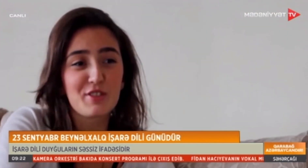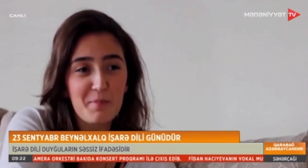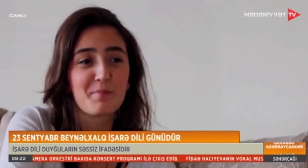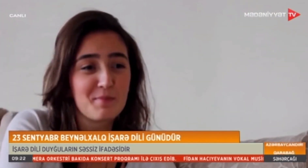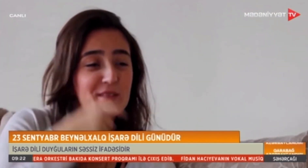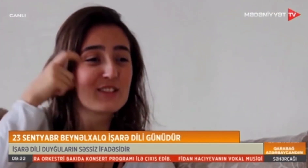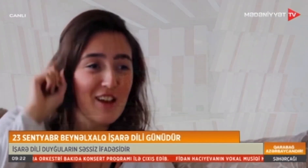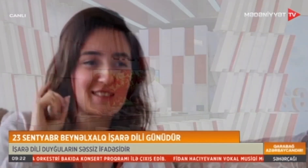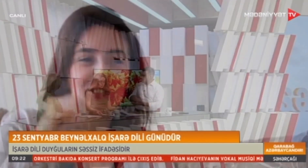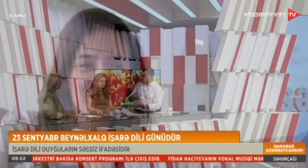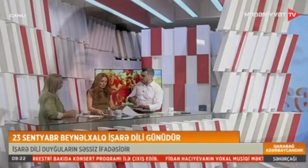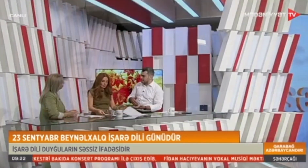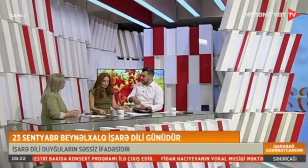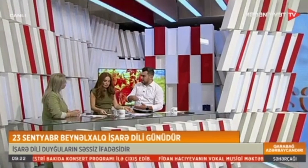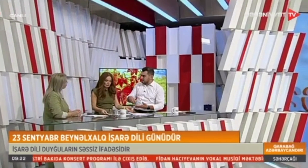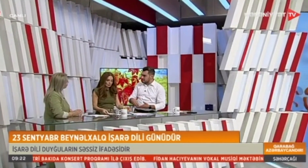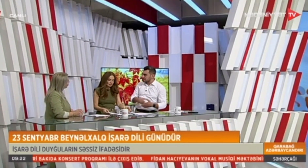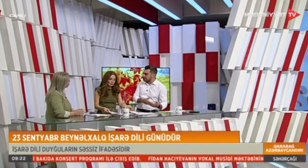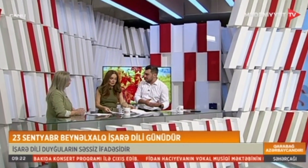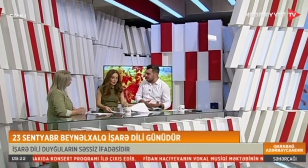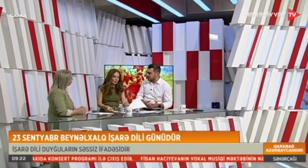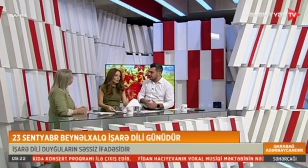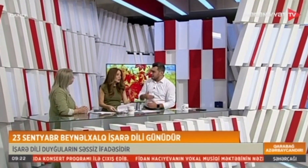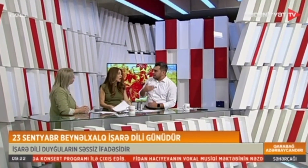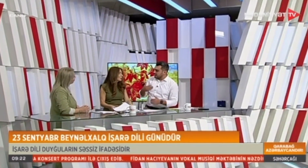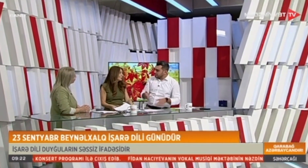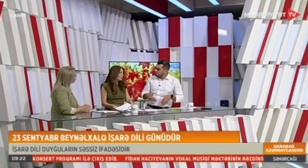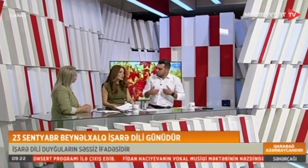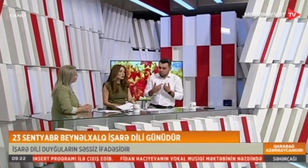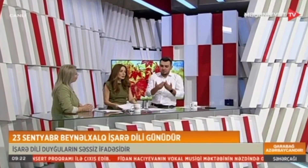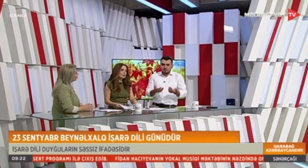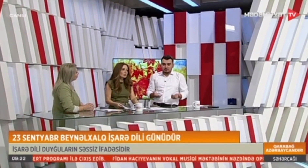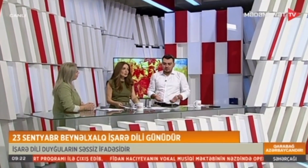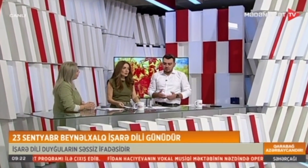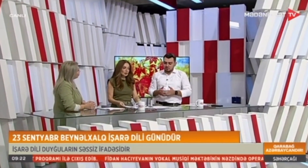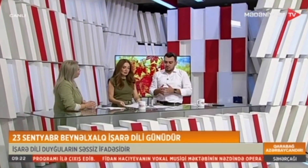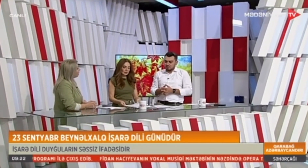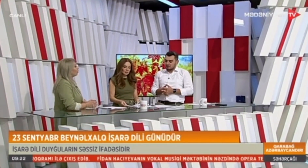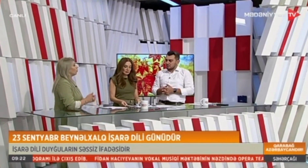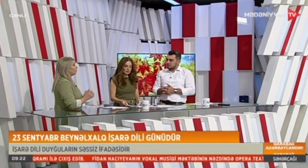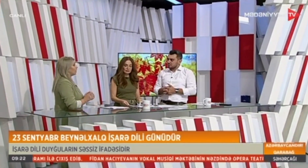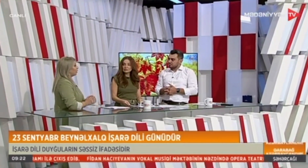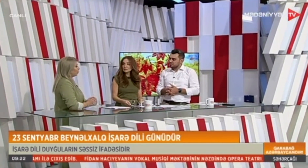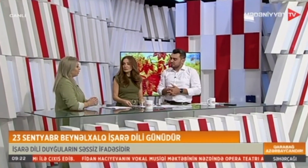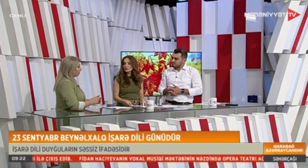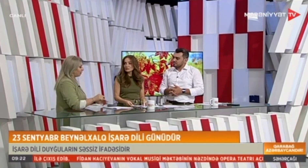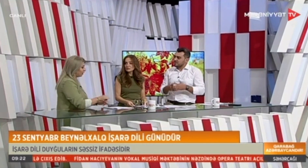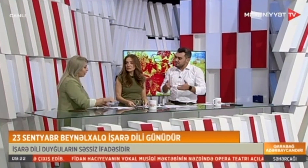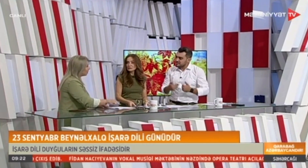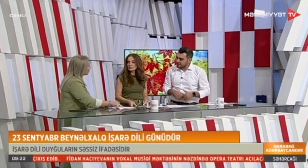göstərmək istəyirsən və yaxud dəftər, yazı, kitab. Ümumi qəbul olunmuş sözlər var. Yəni, onun jestini bilməsəniz də siz yazırsınız